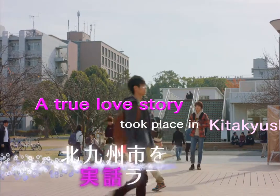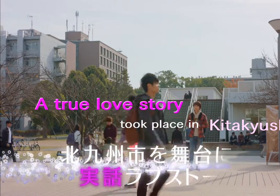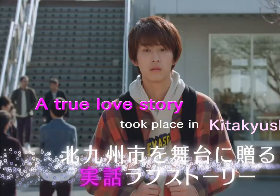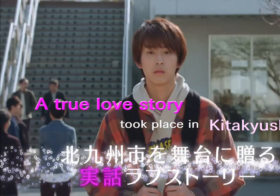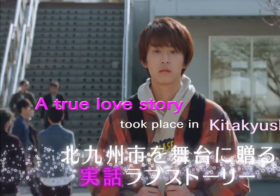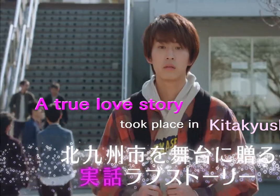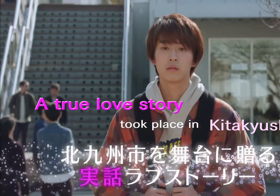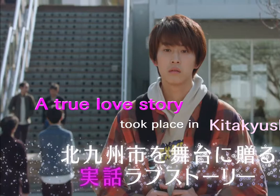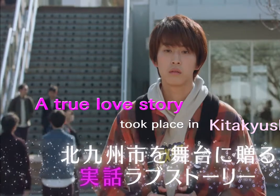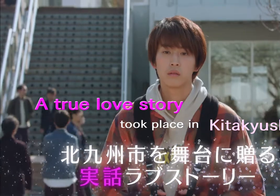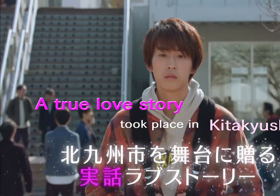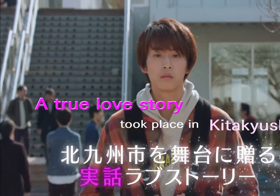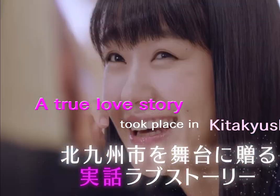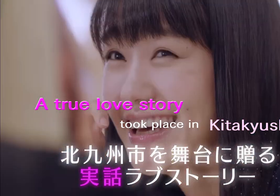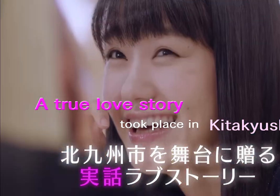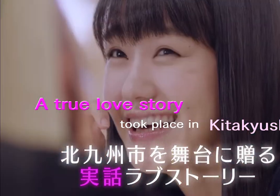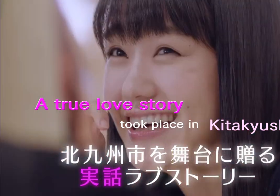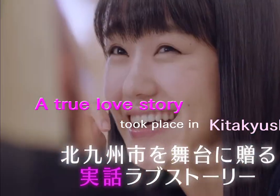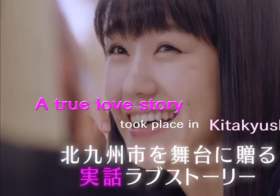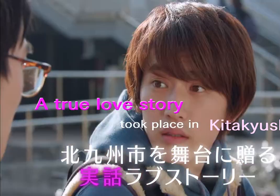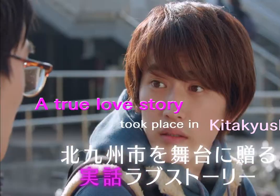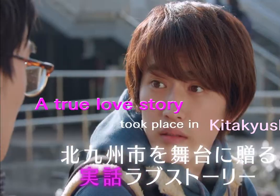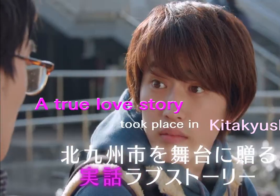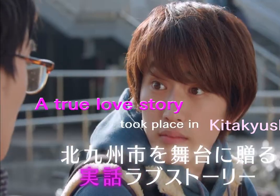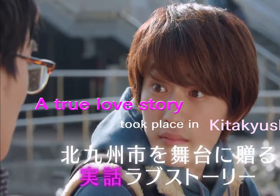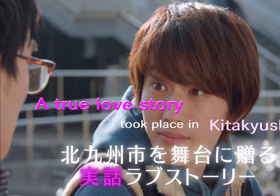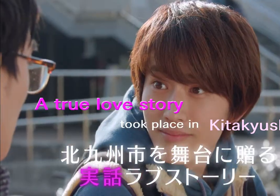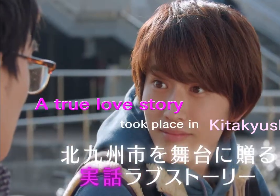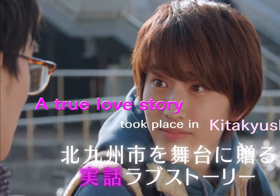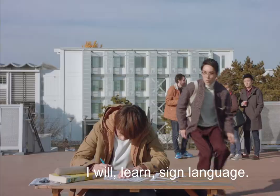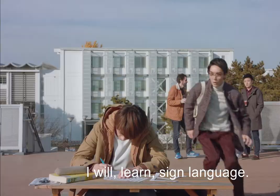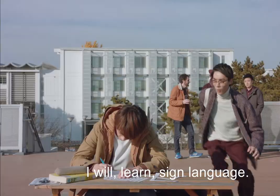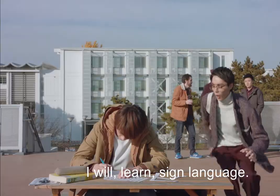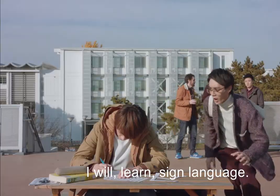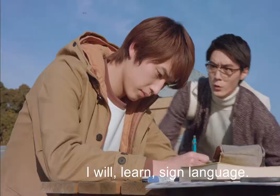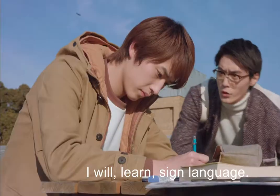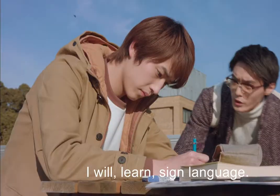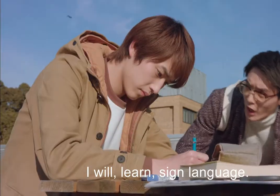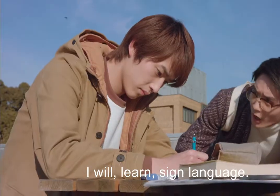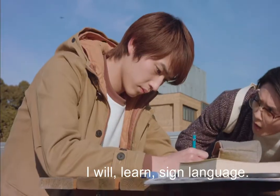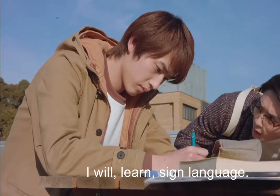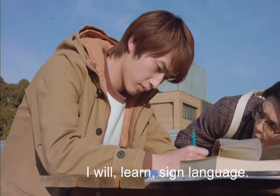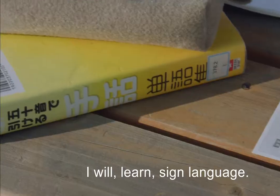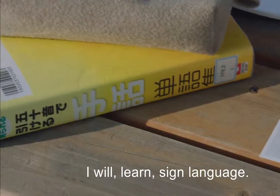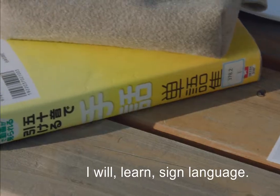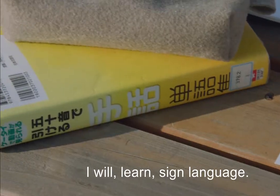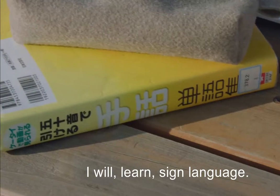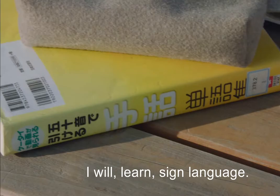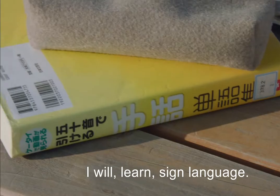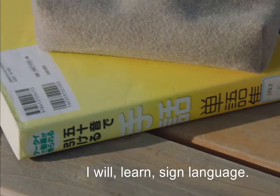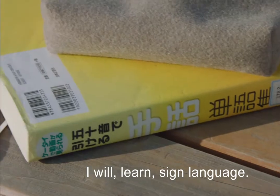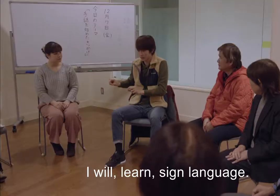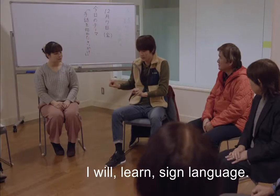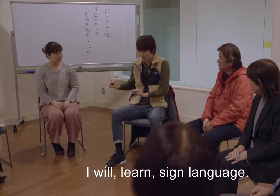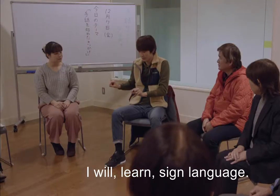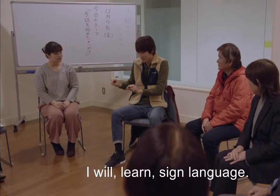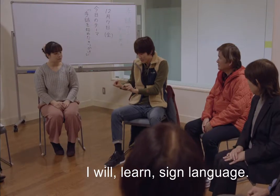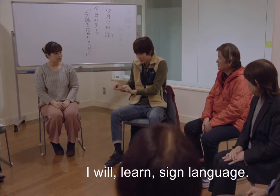北九州市を舞台に送る本当にあったラブストーリー。 俺は手話を覚える